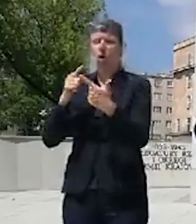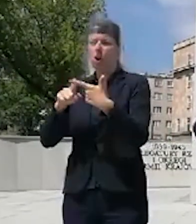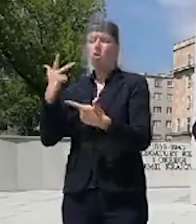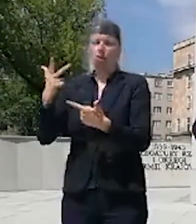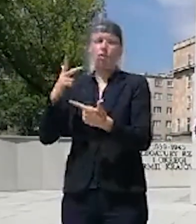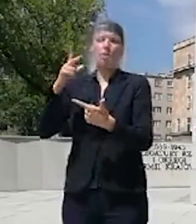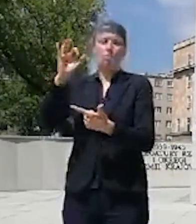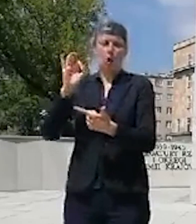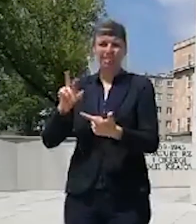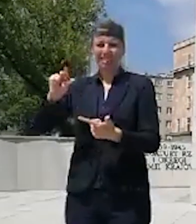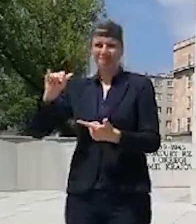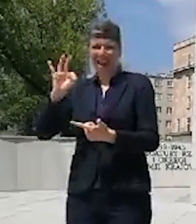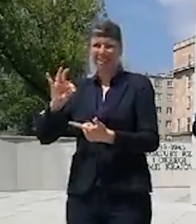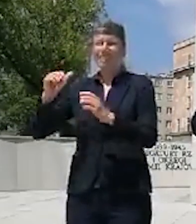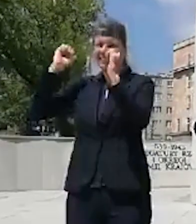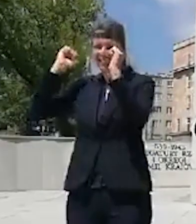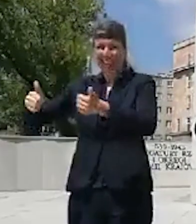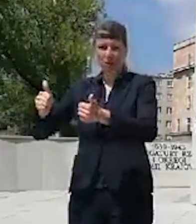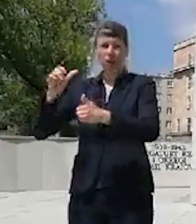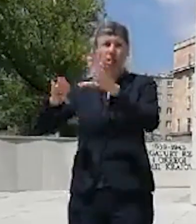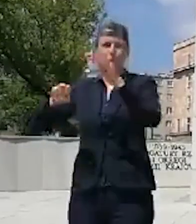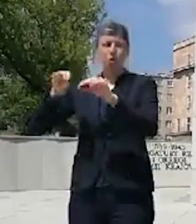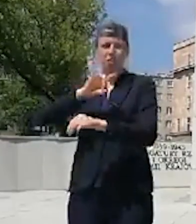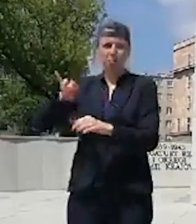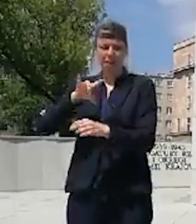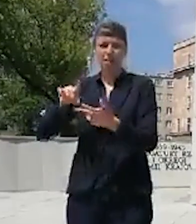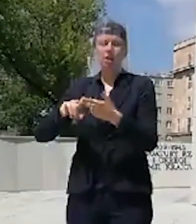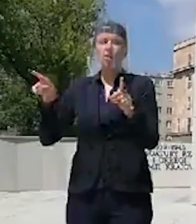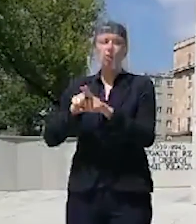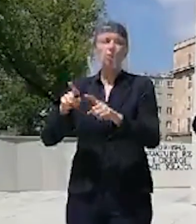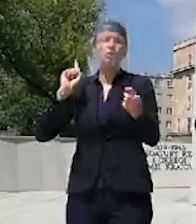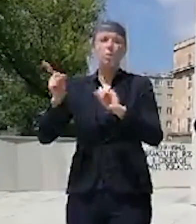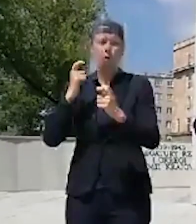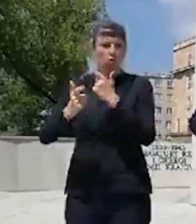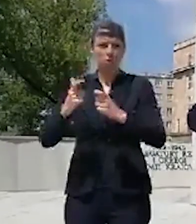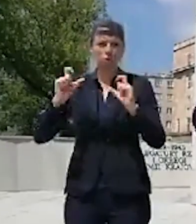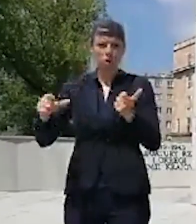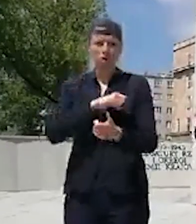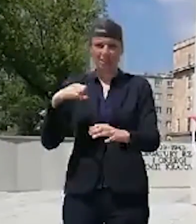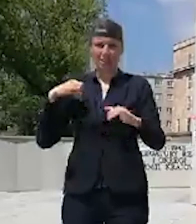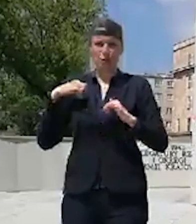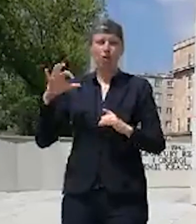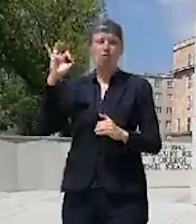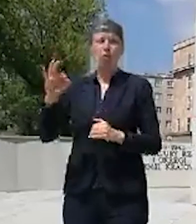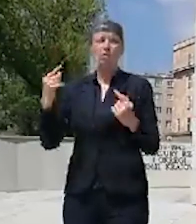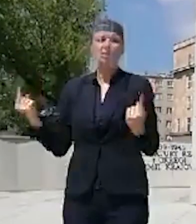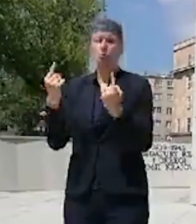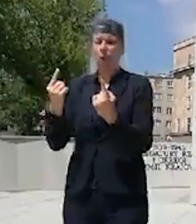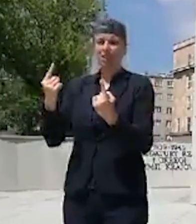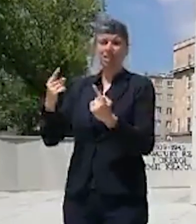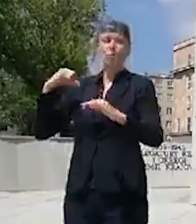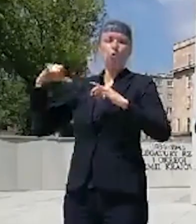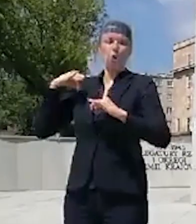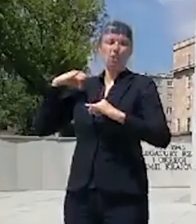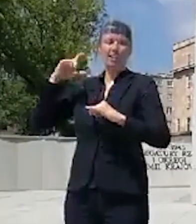budżetów gmin jak najszybciej. Jak najszybsze doprowadzenie do tego, żeby samorządy miały uczciwą sytuację z rządem centralnym,